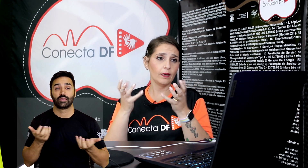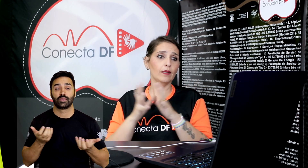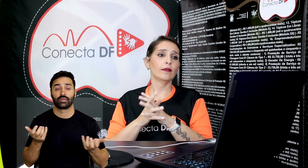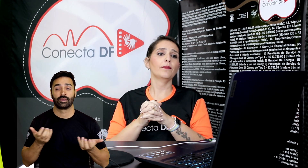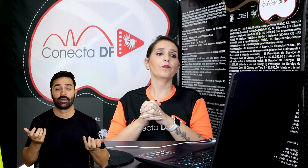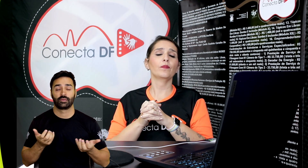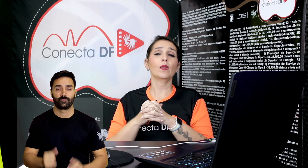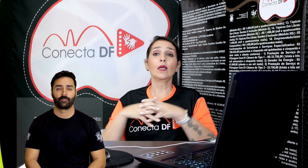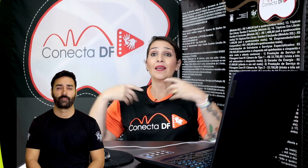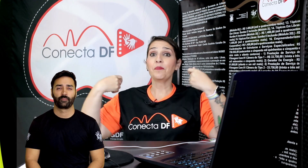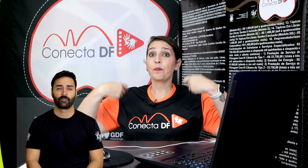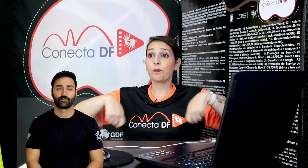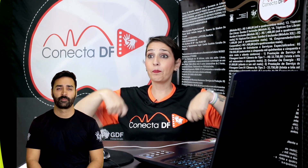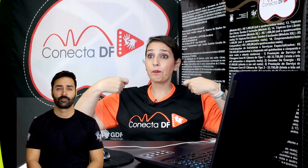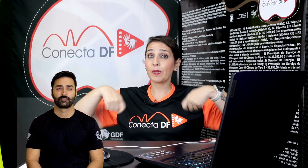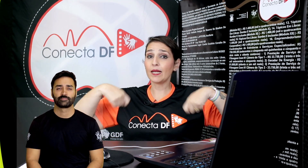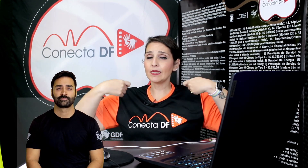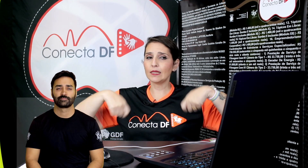Querer.